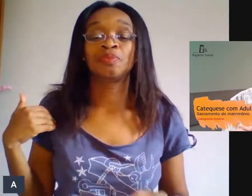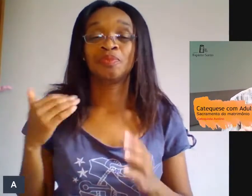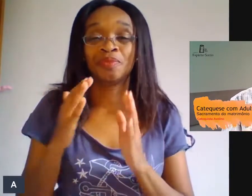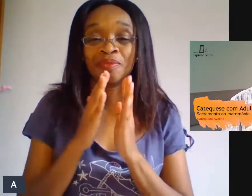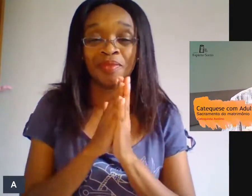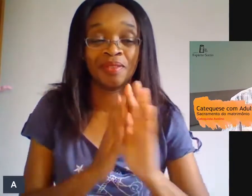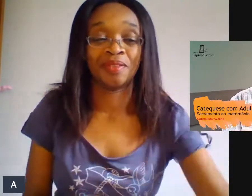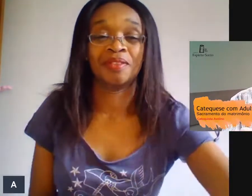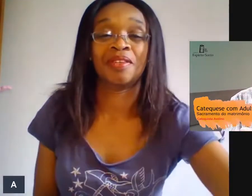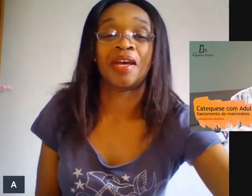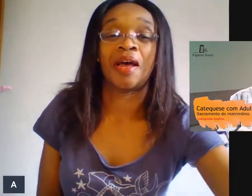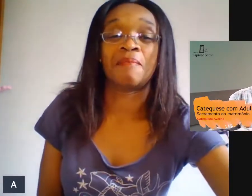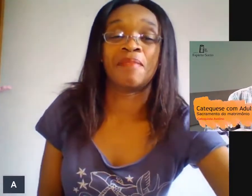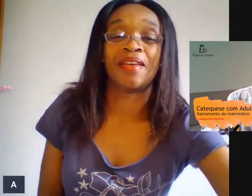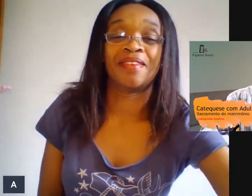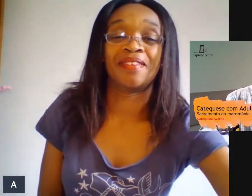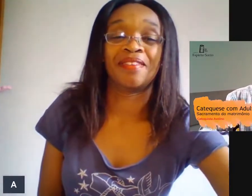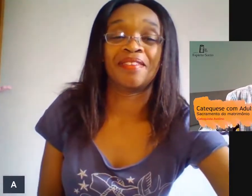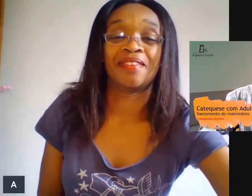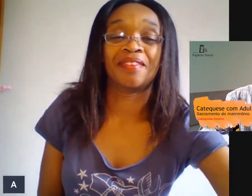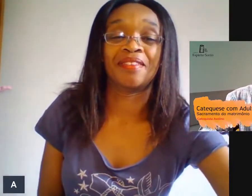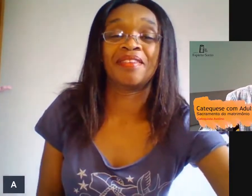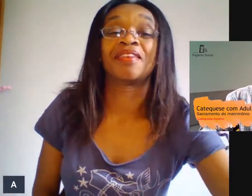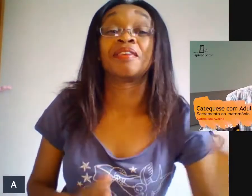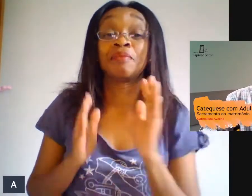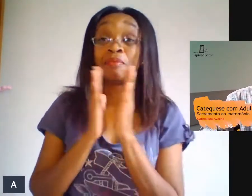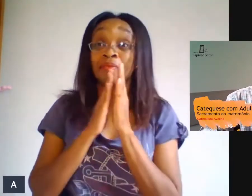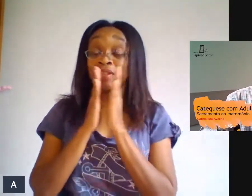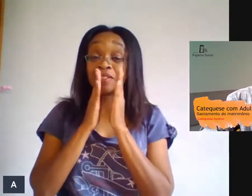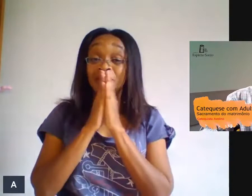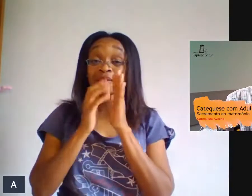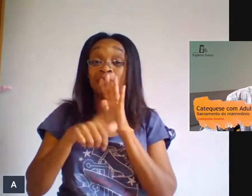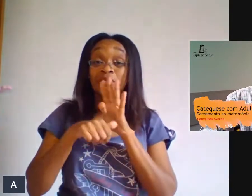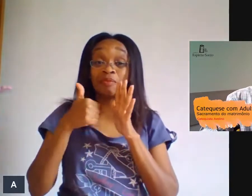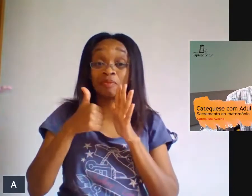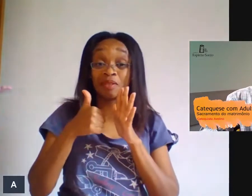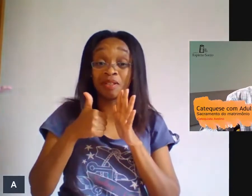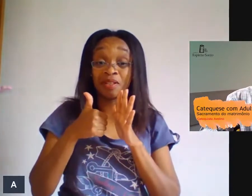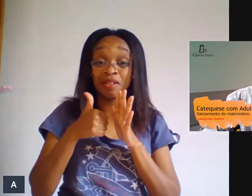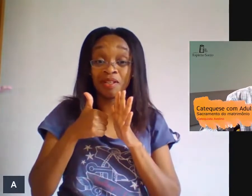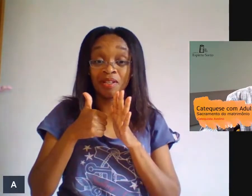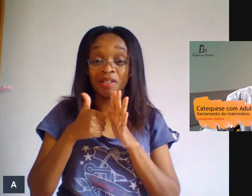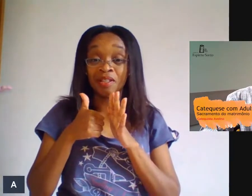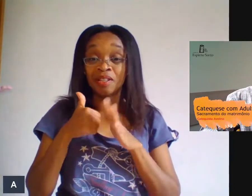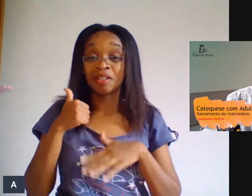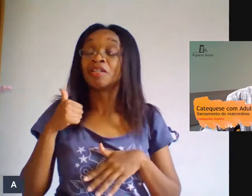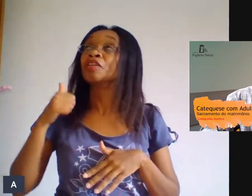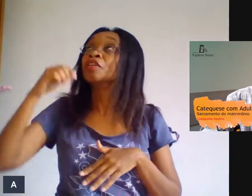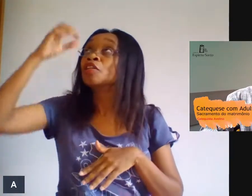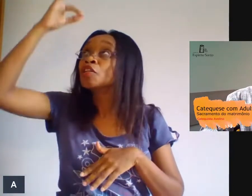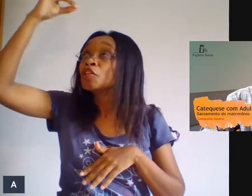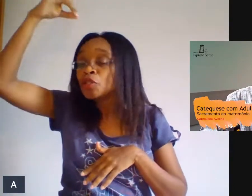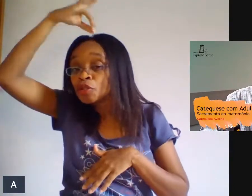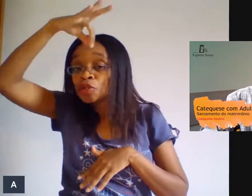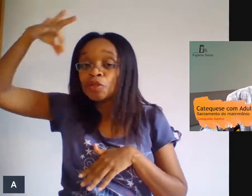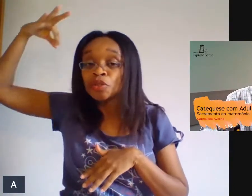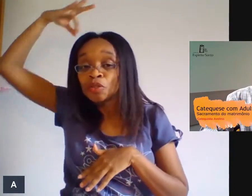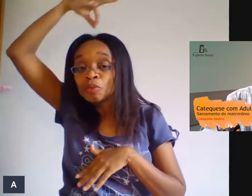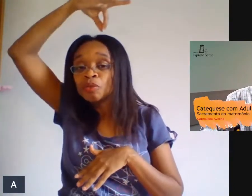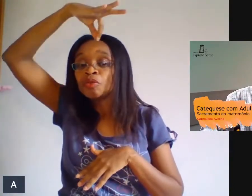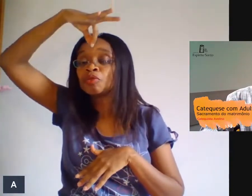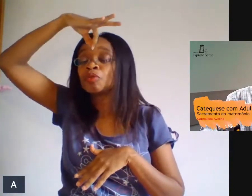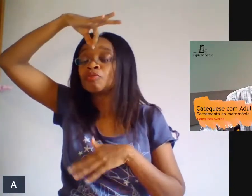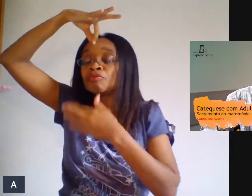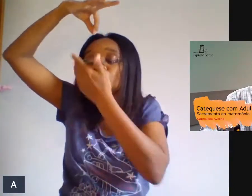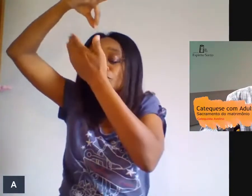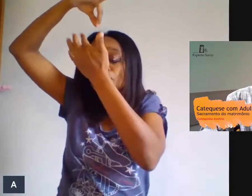Espírito Santo. Amém. Vamos pedir primeiramente ao Divino Espírito Santo que